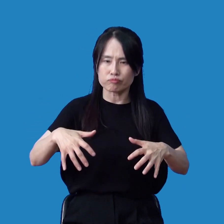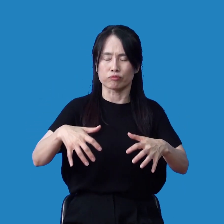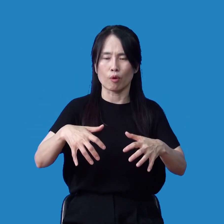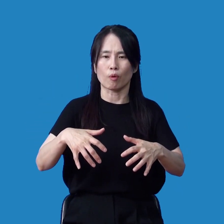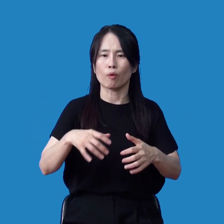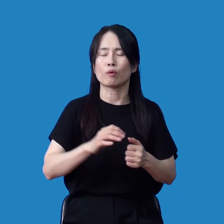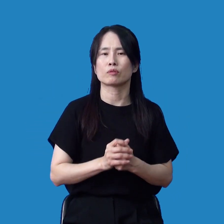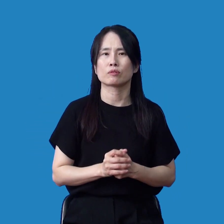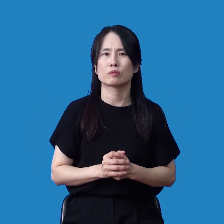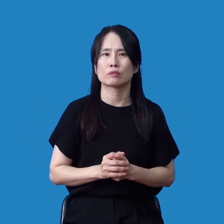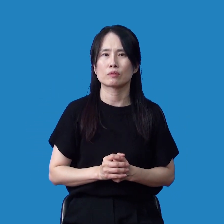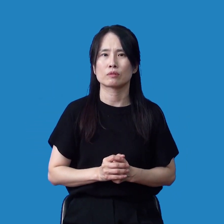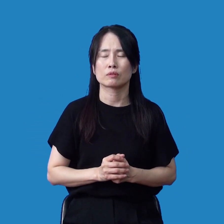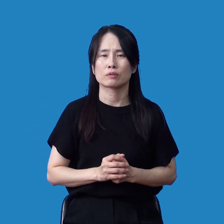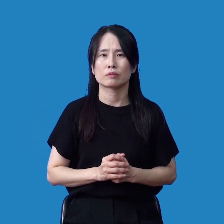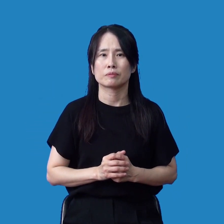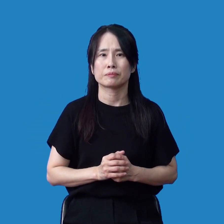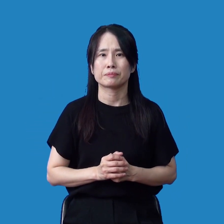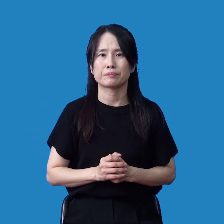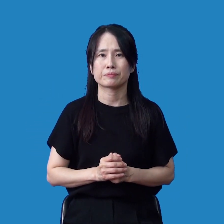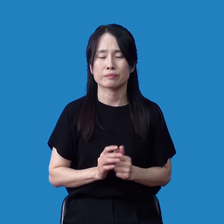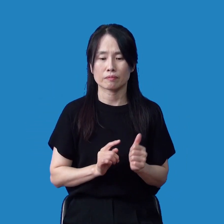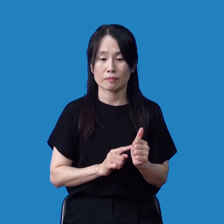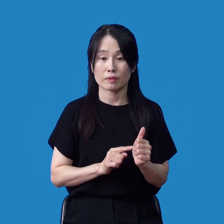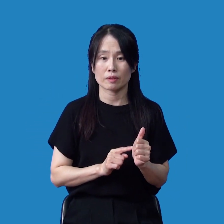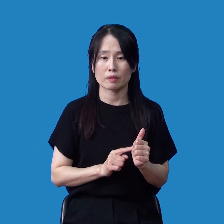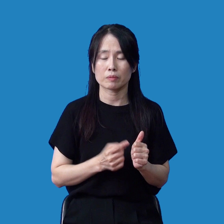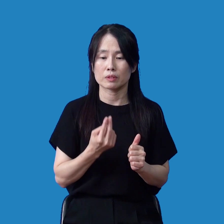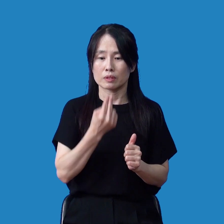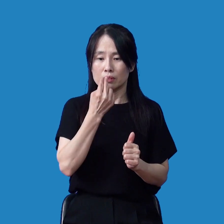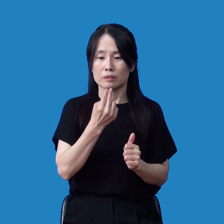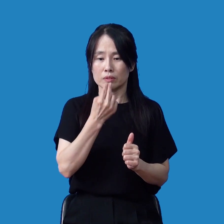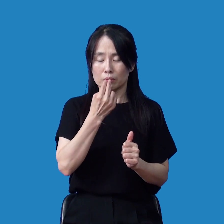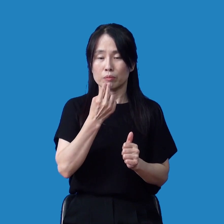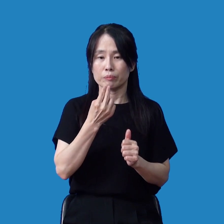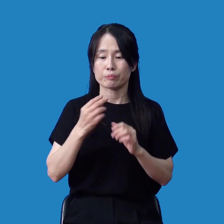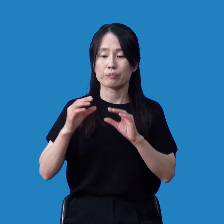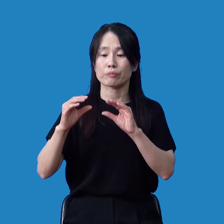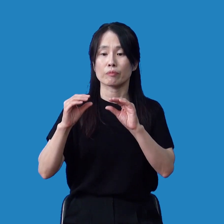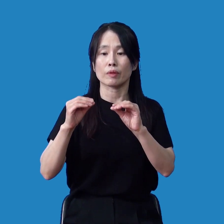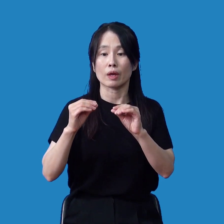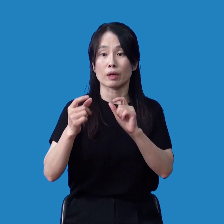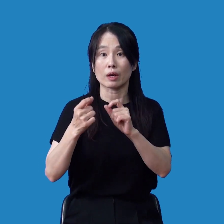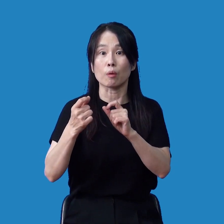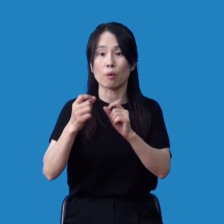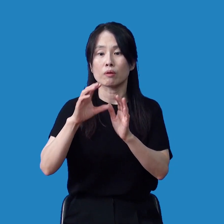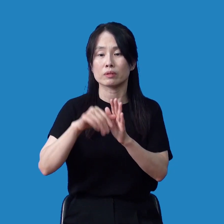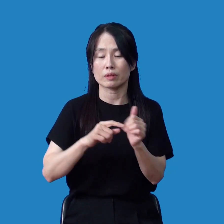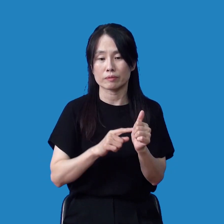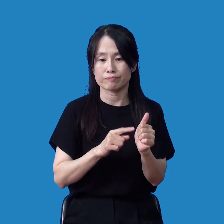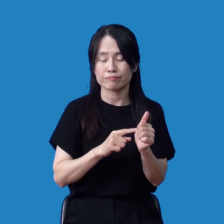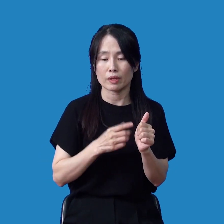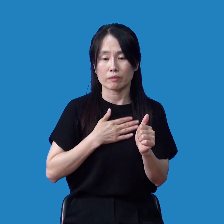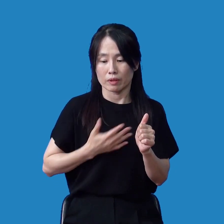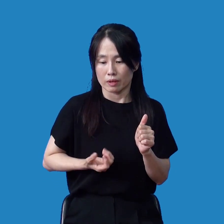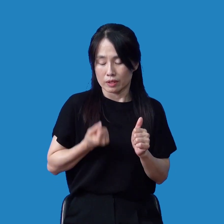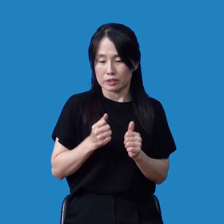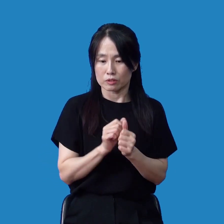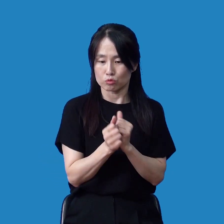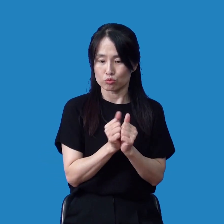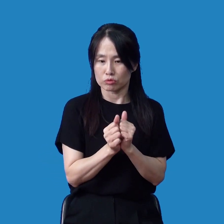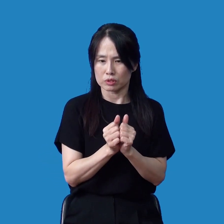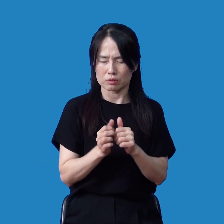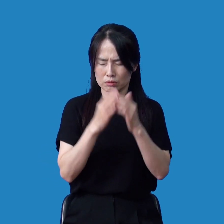했습니다. 이제 인생을 마감할 시점이 다가오자 밀턴 허쉬는 자기 보유한 주식을